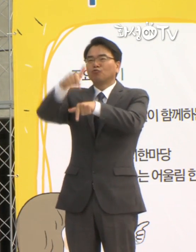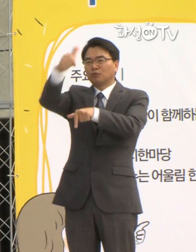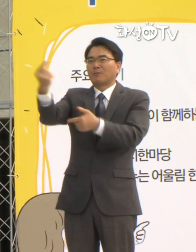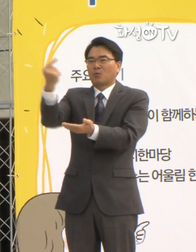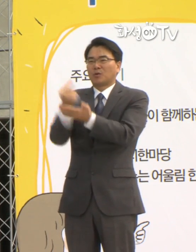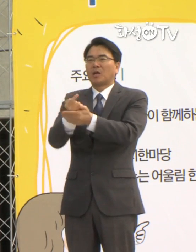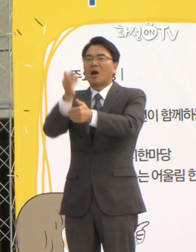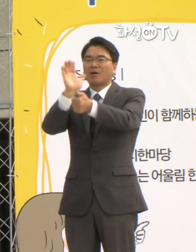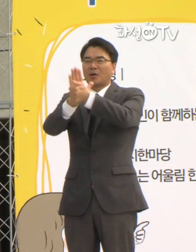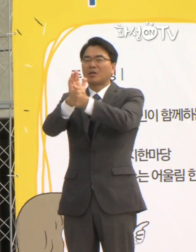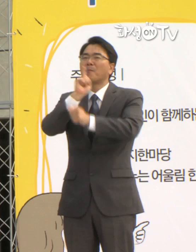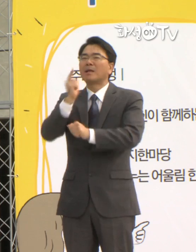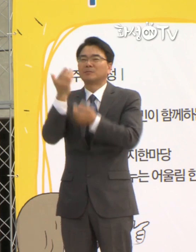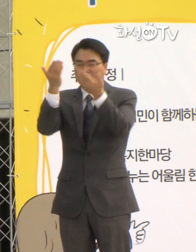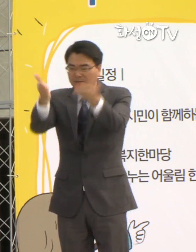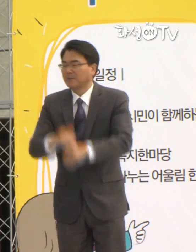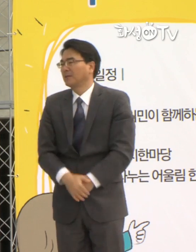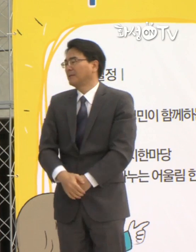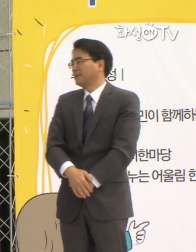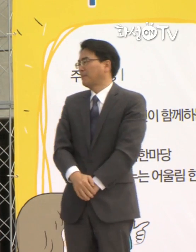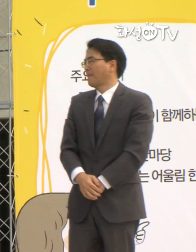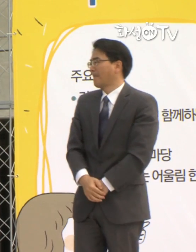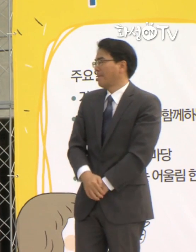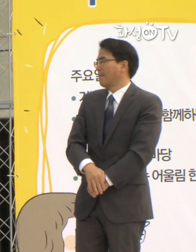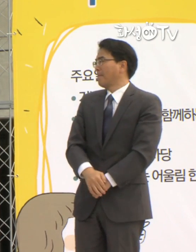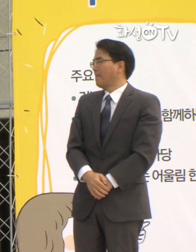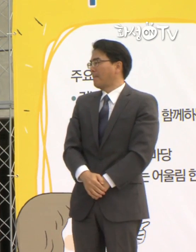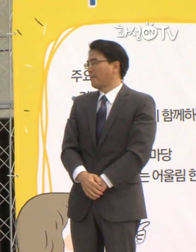격려사가 있겠습니다. 단상으로 모시겠습니다.